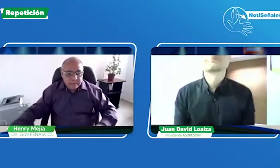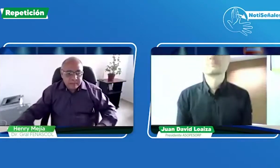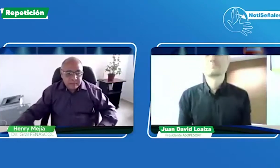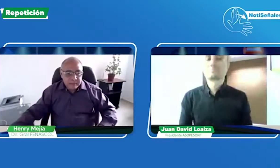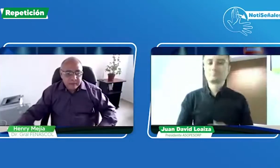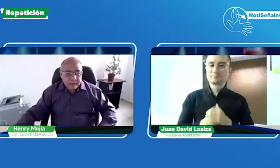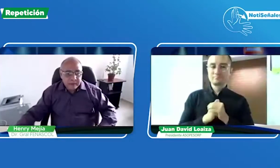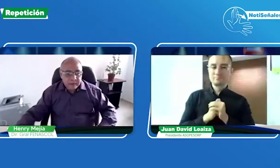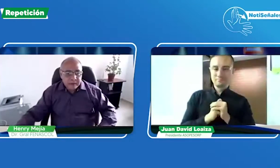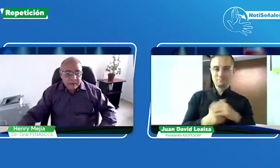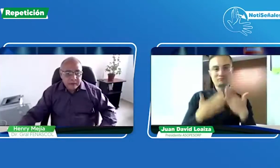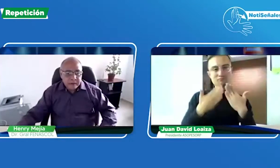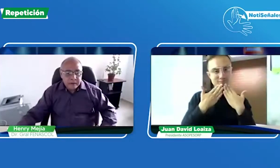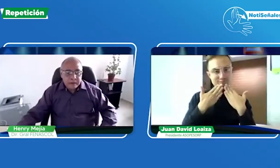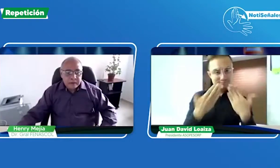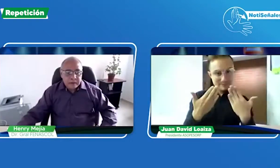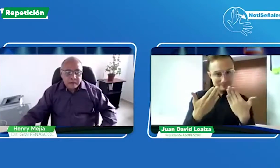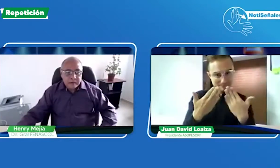y evitar problemas.